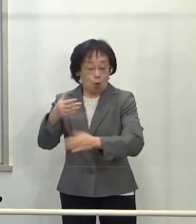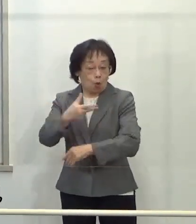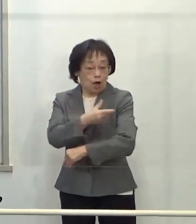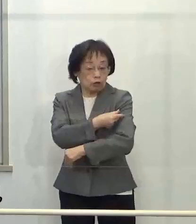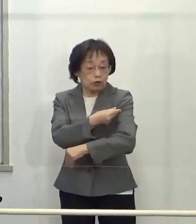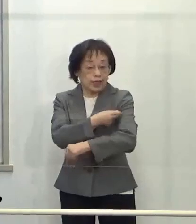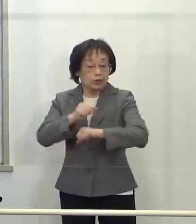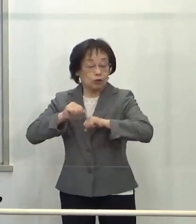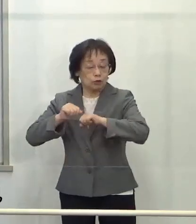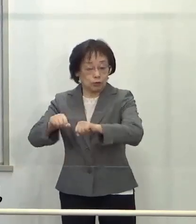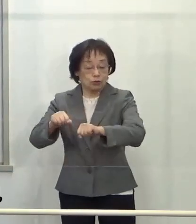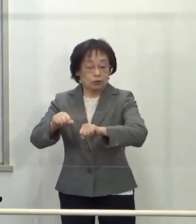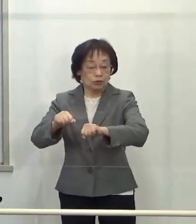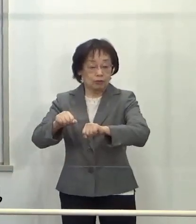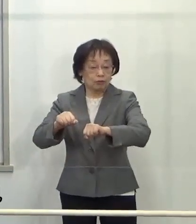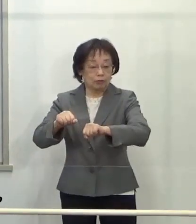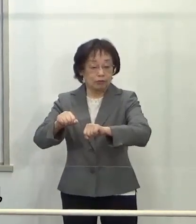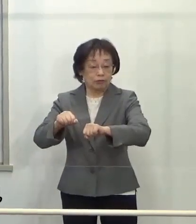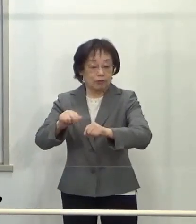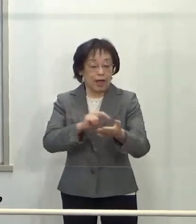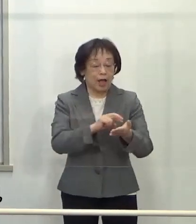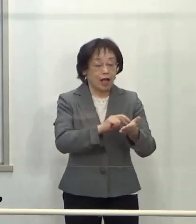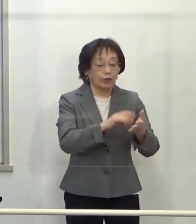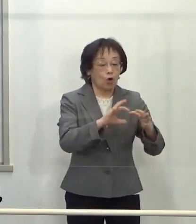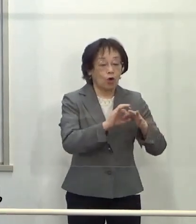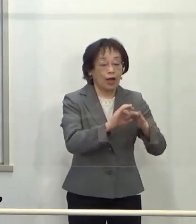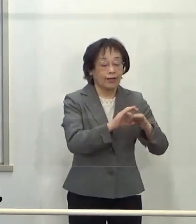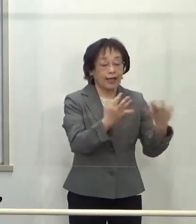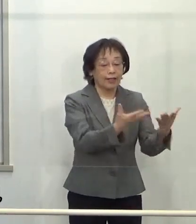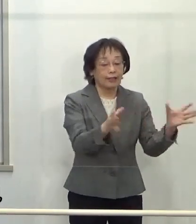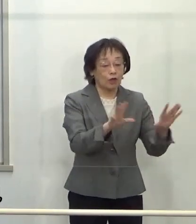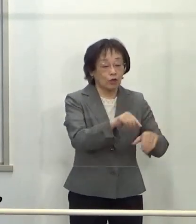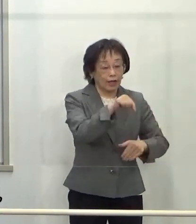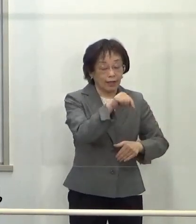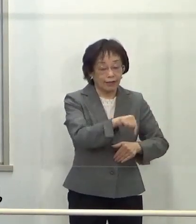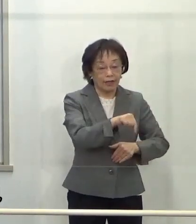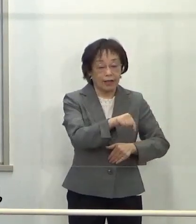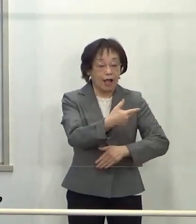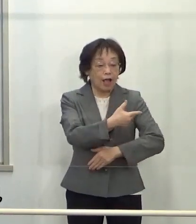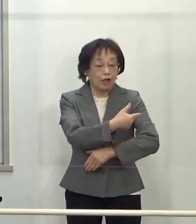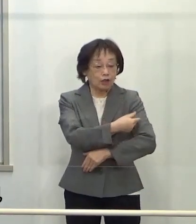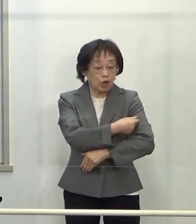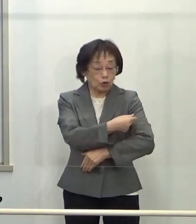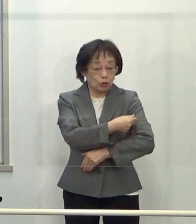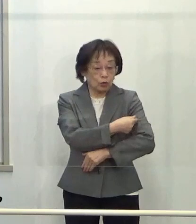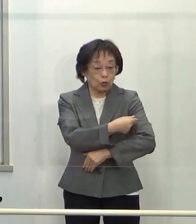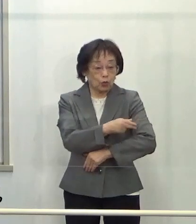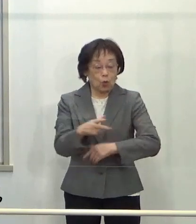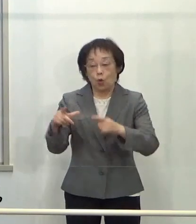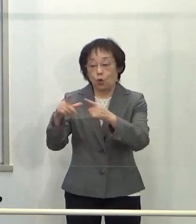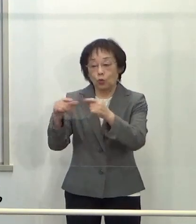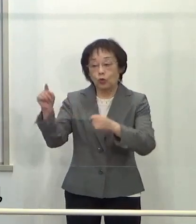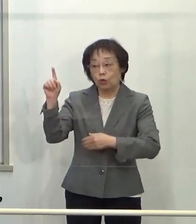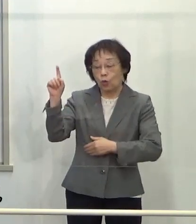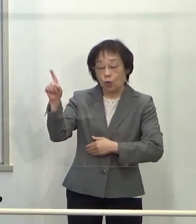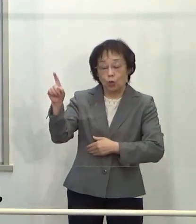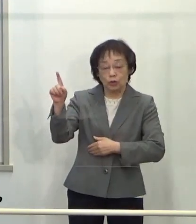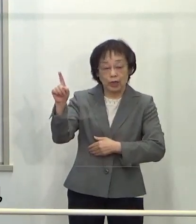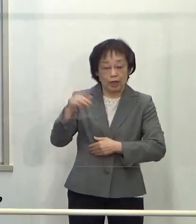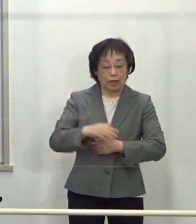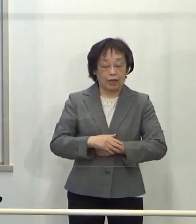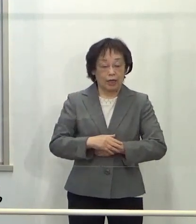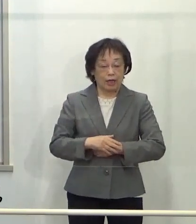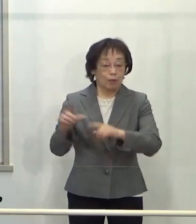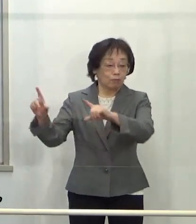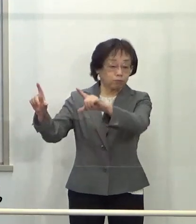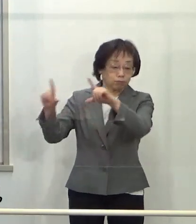めていくということですけれども、その医療機関でのその接種というのを、その国の方として進めるようにと示した